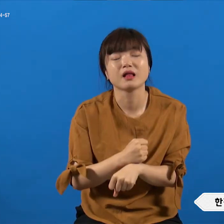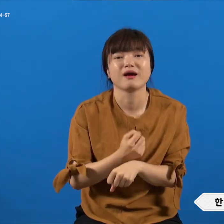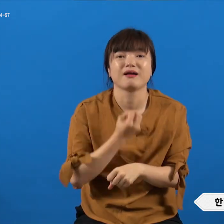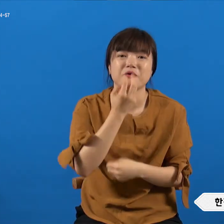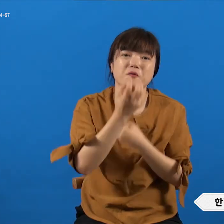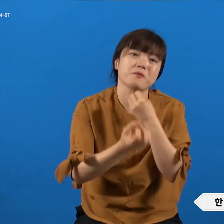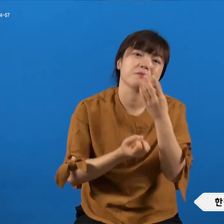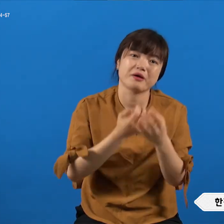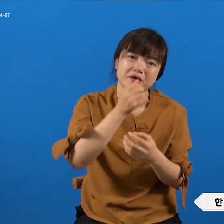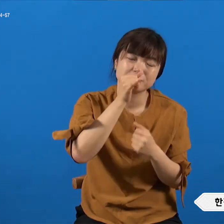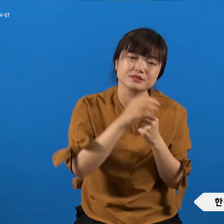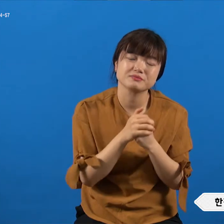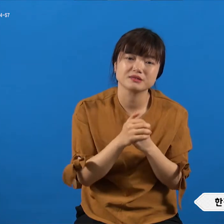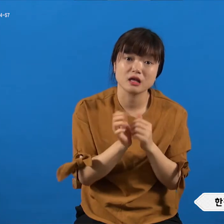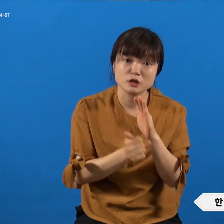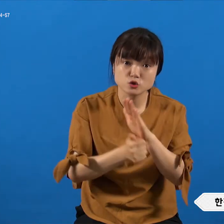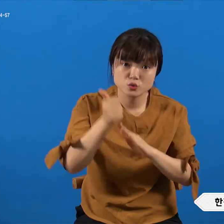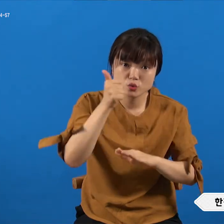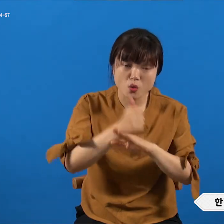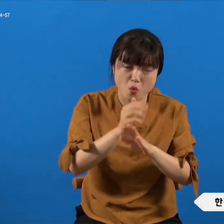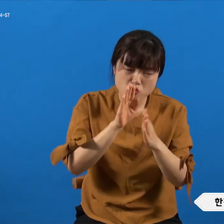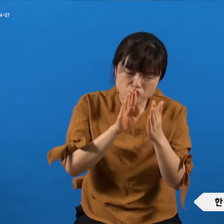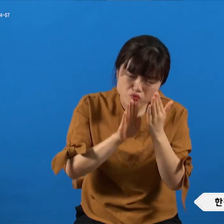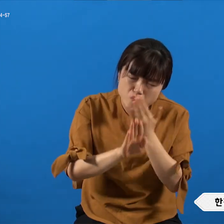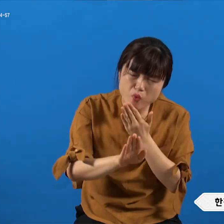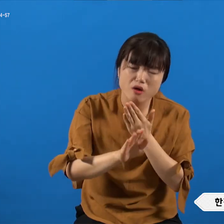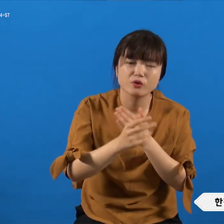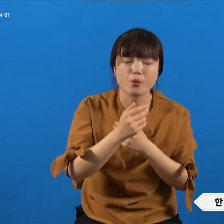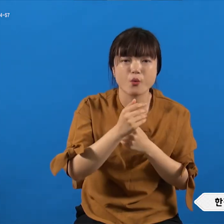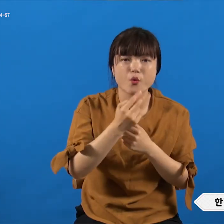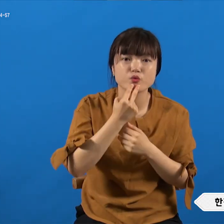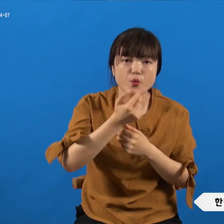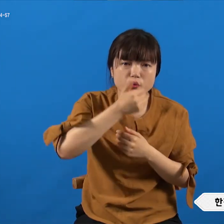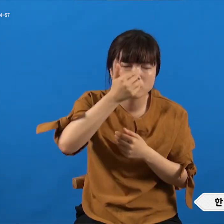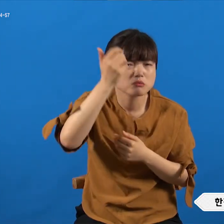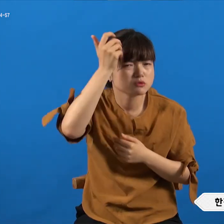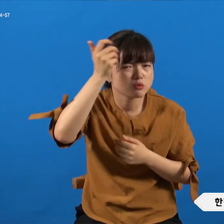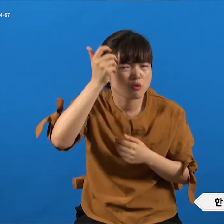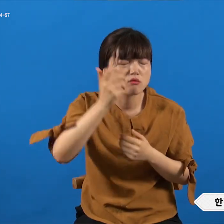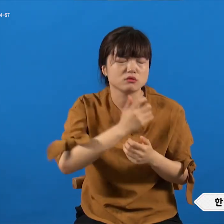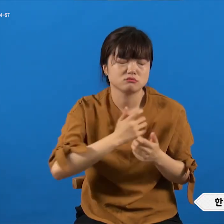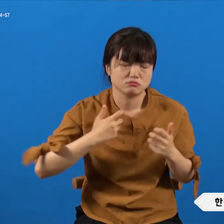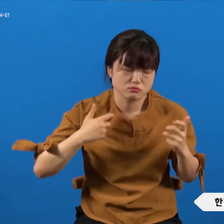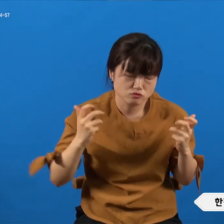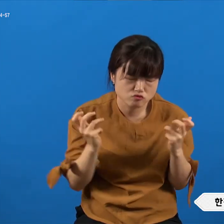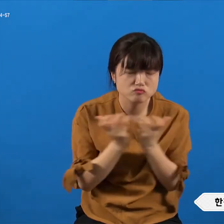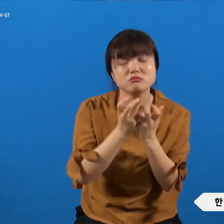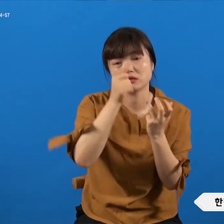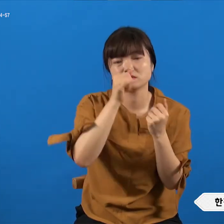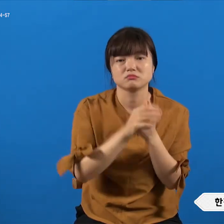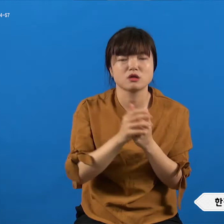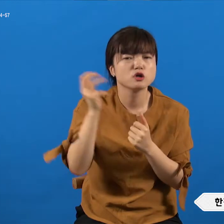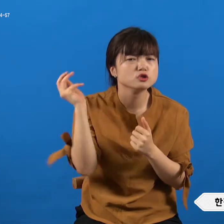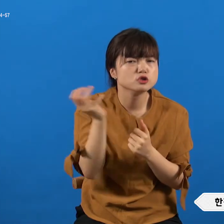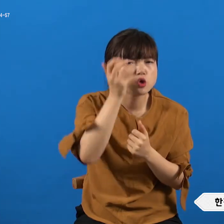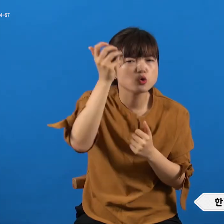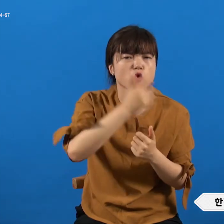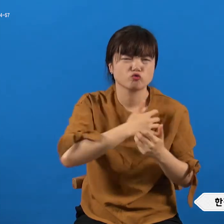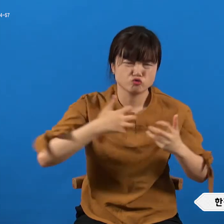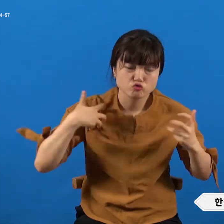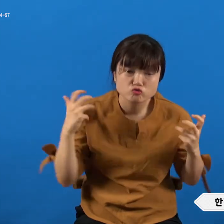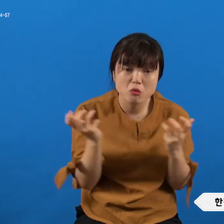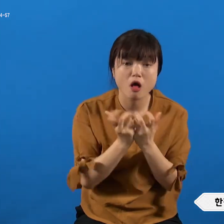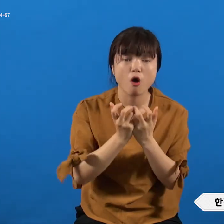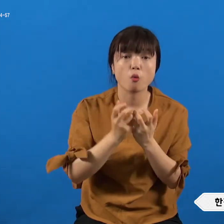고백합니다. 성공 이후에도 요셉은 영적으로 충만했던 것입니다. 영적으로 늘